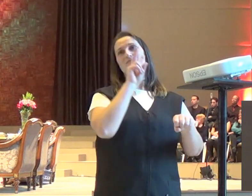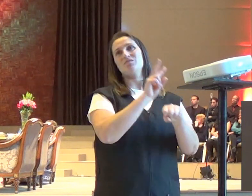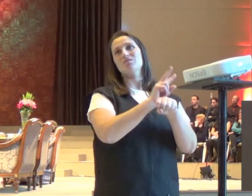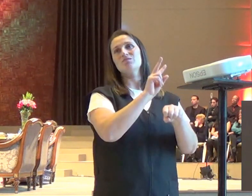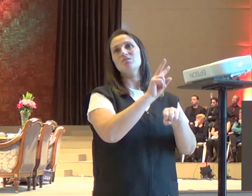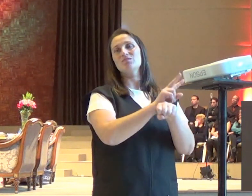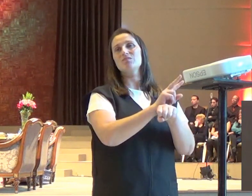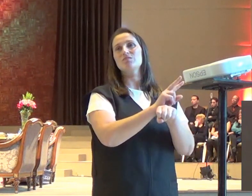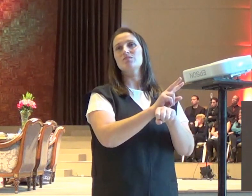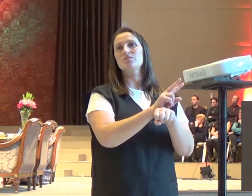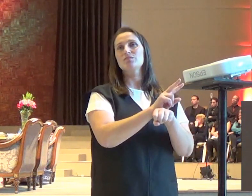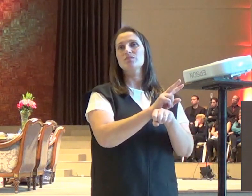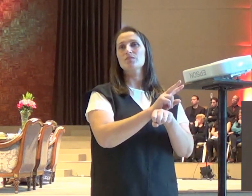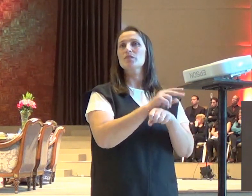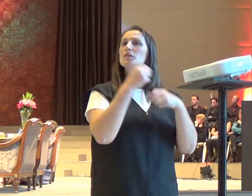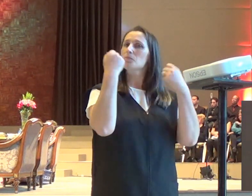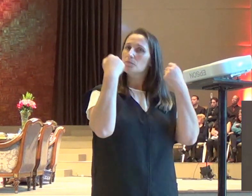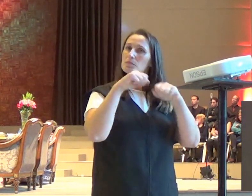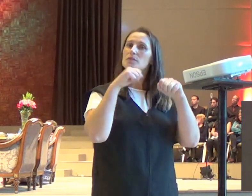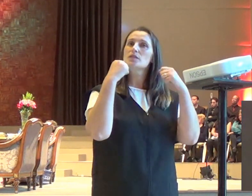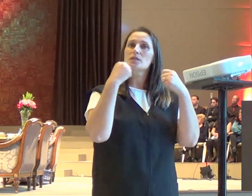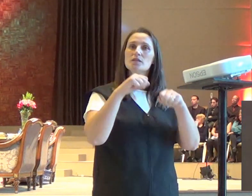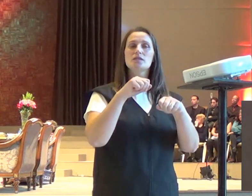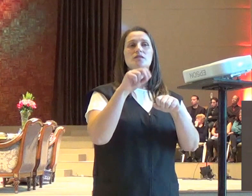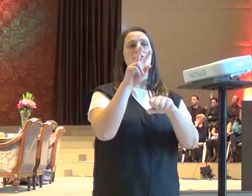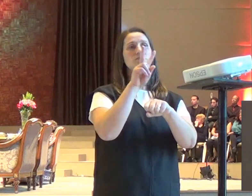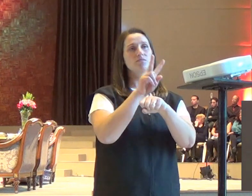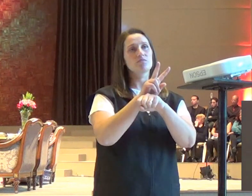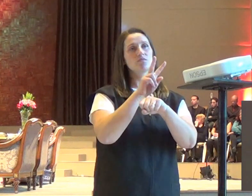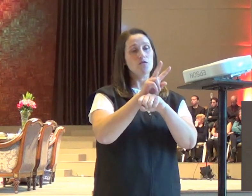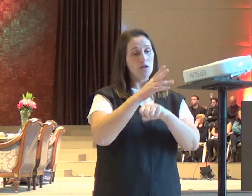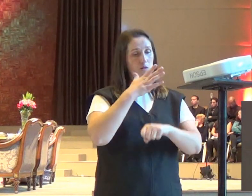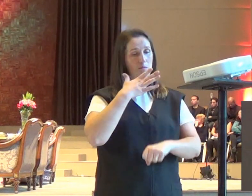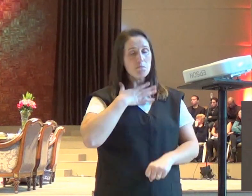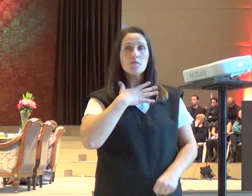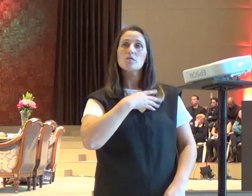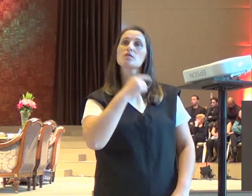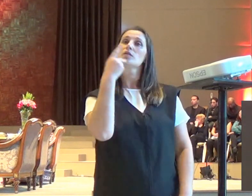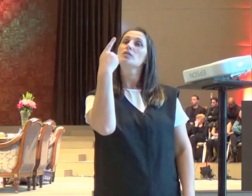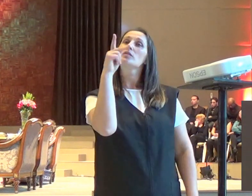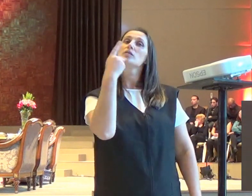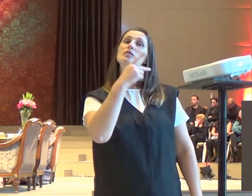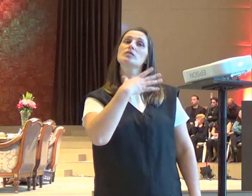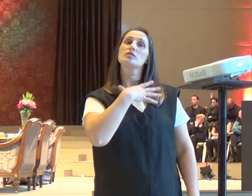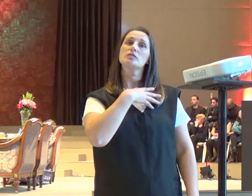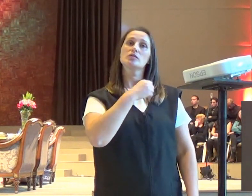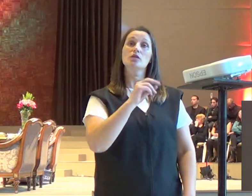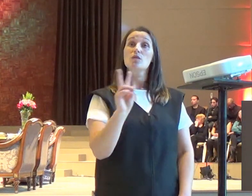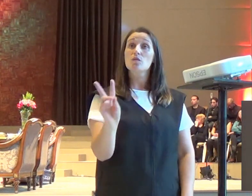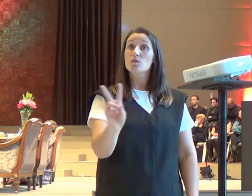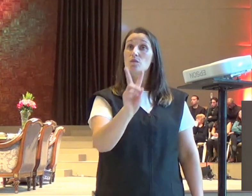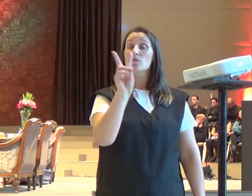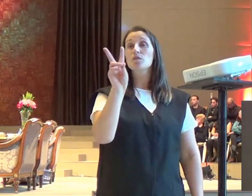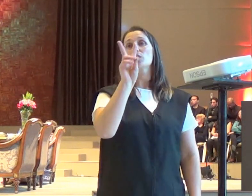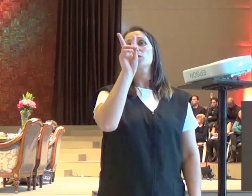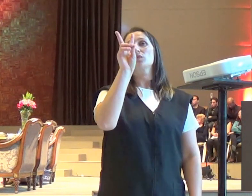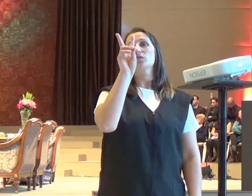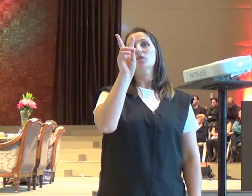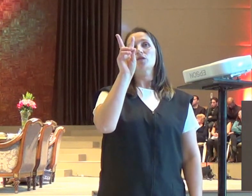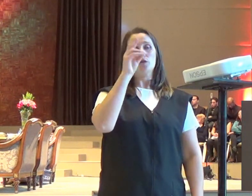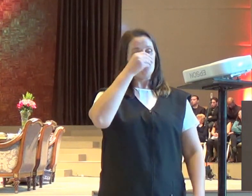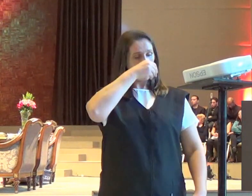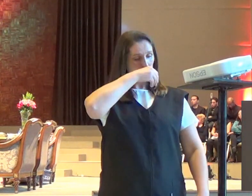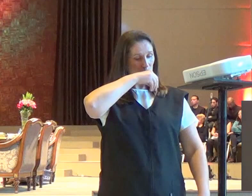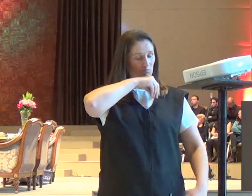a gente tem que tratar a alma dos nossos filhos o que está acontecendo os valores que estão dentro da